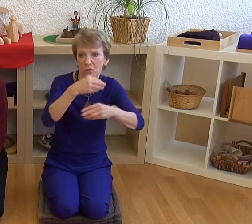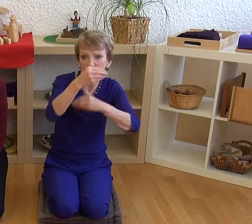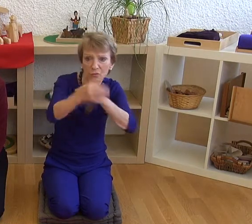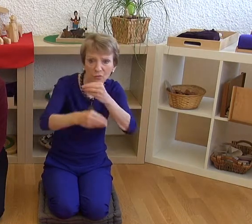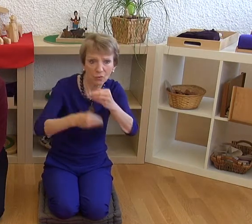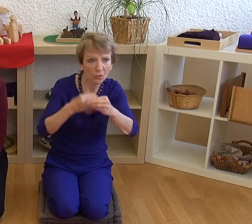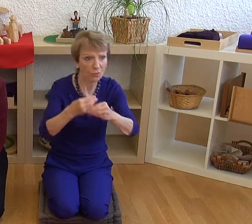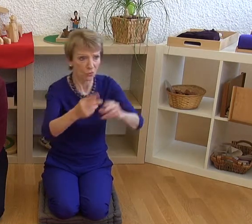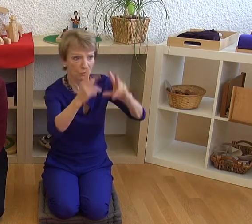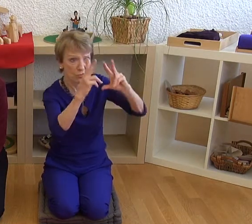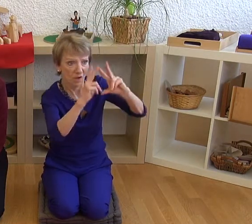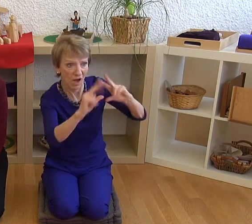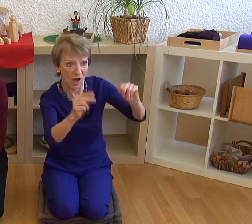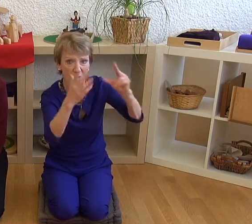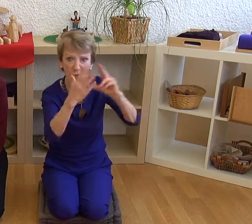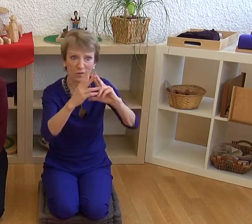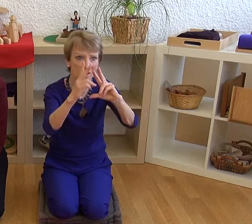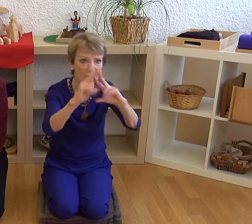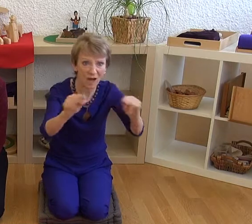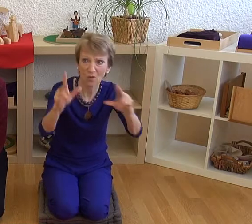histoire.